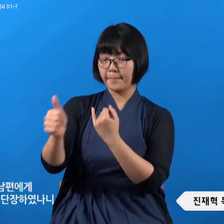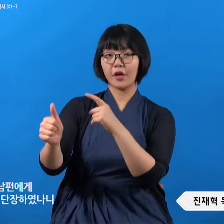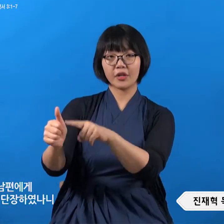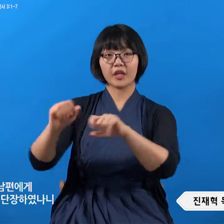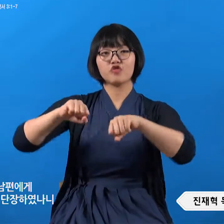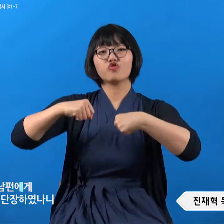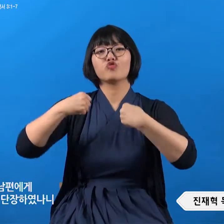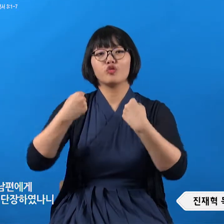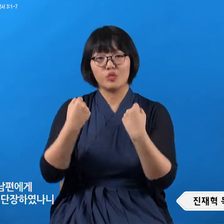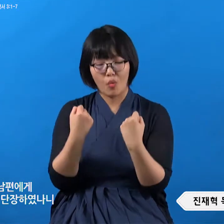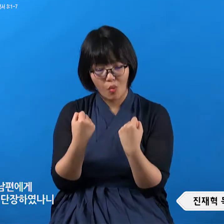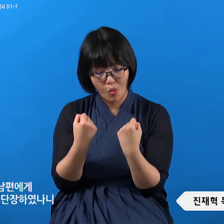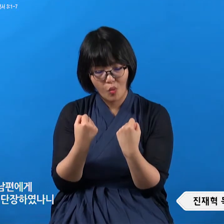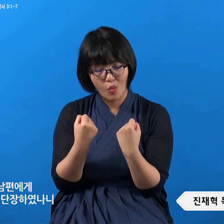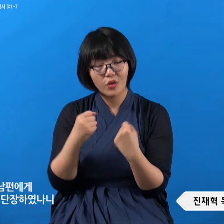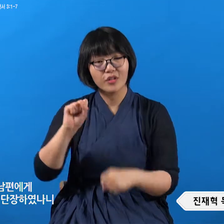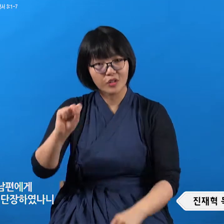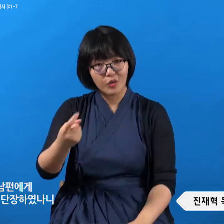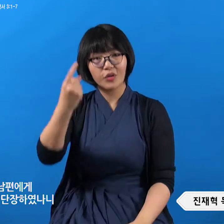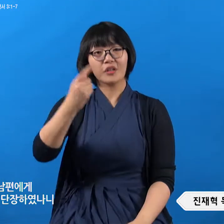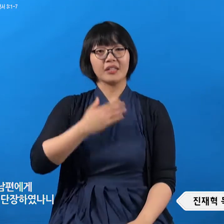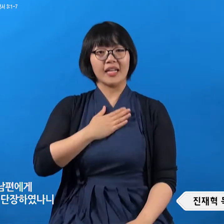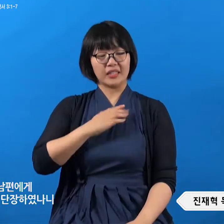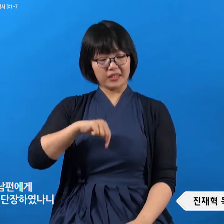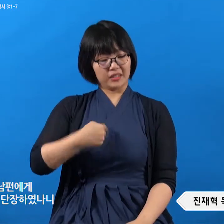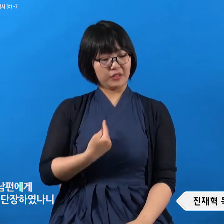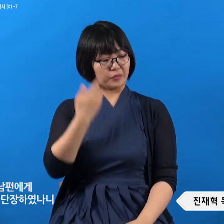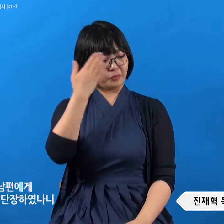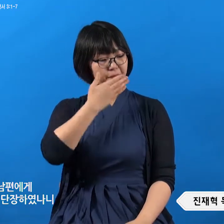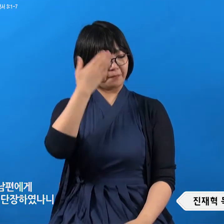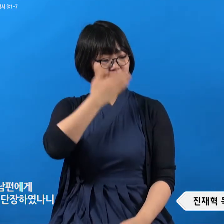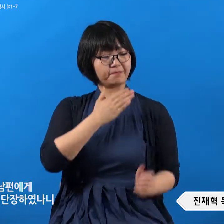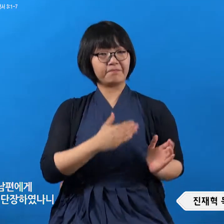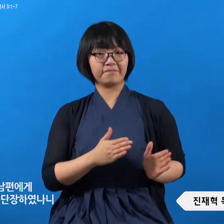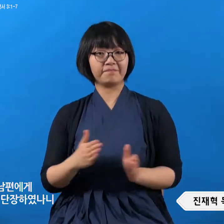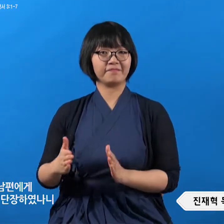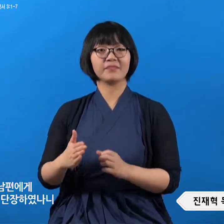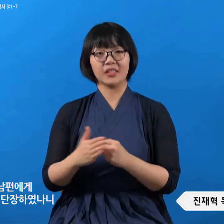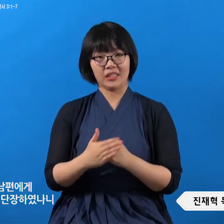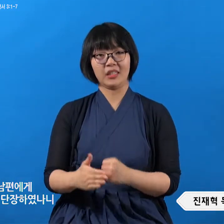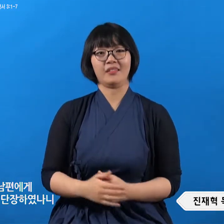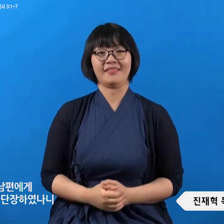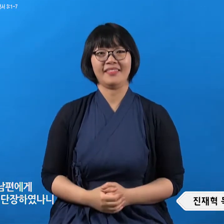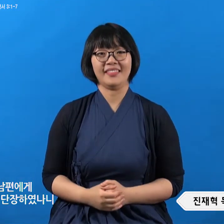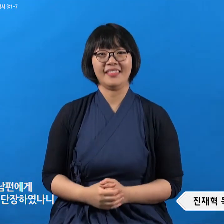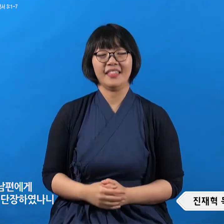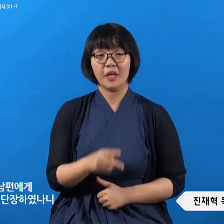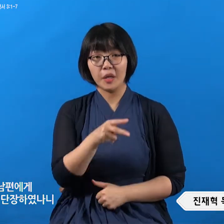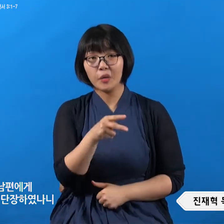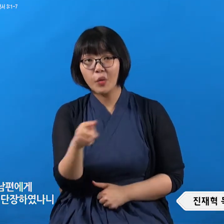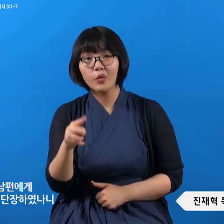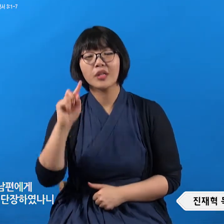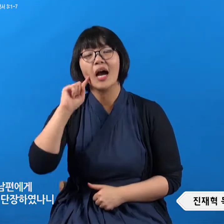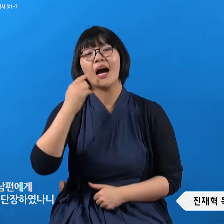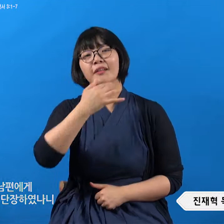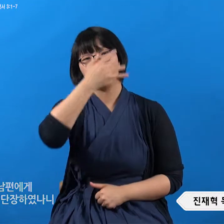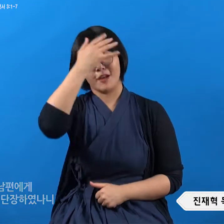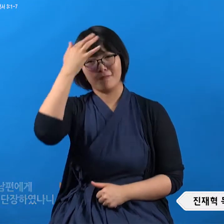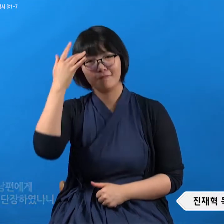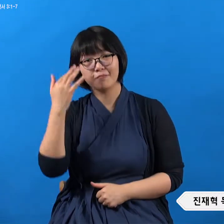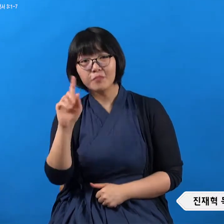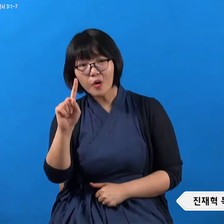남편에게 순종함으로 자기를 단장하였으니, 바로 아름다움,